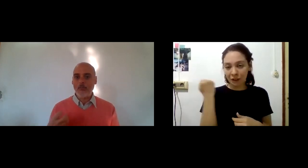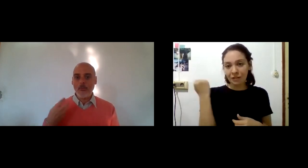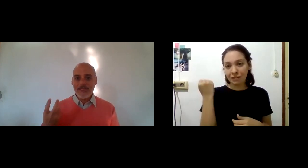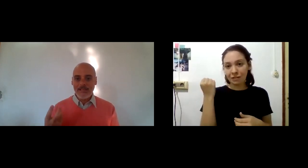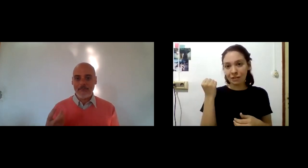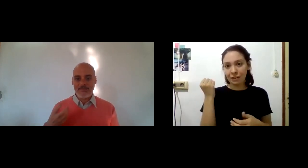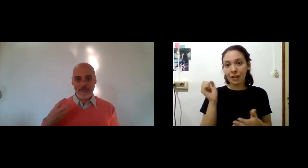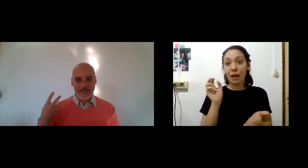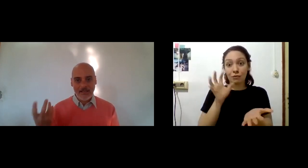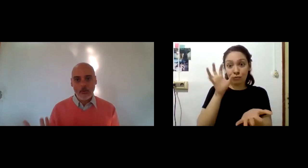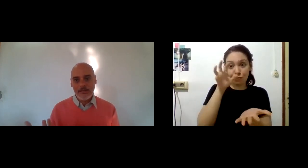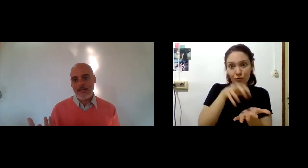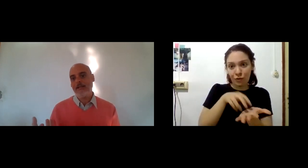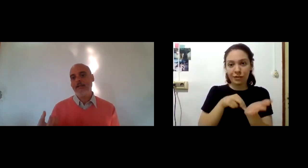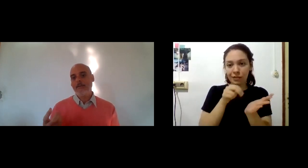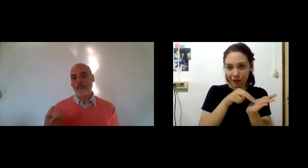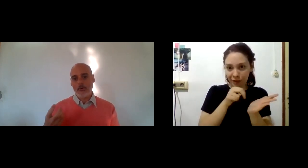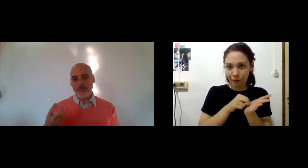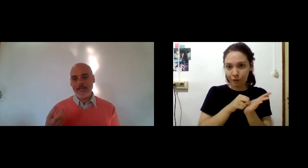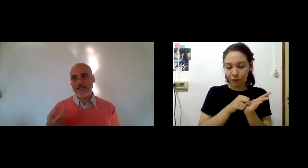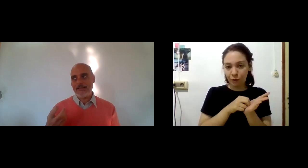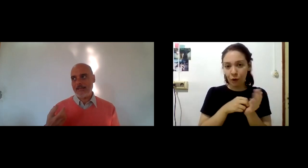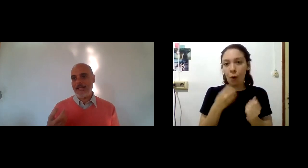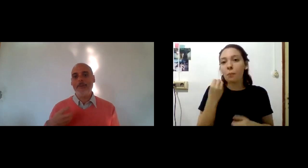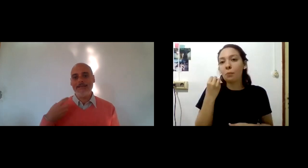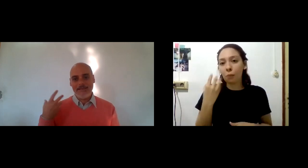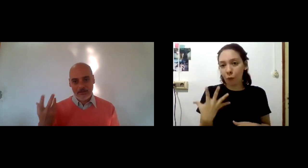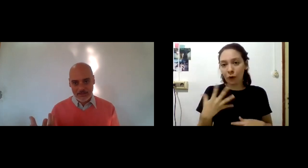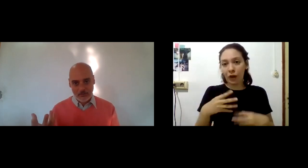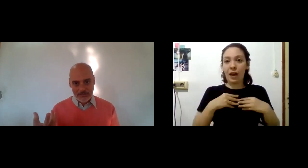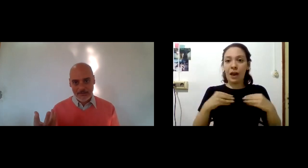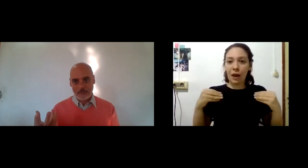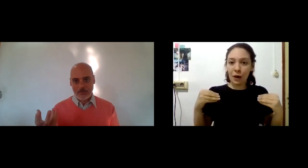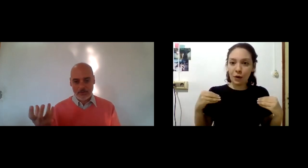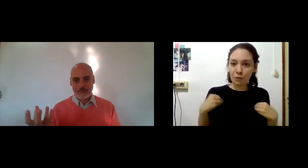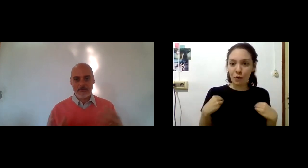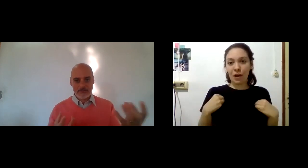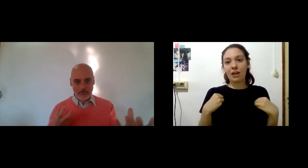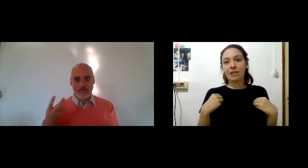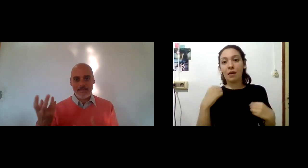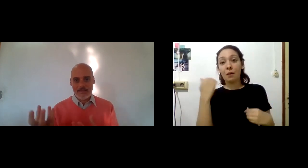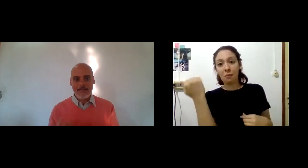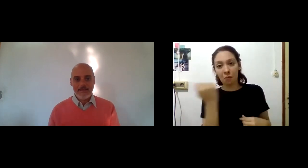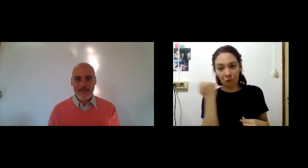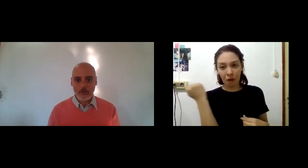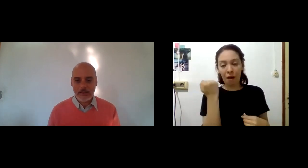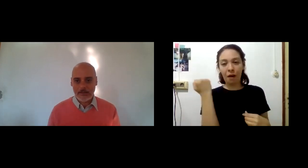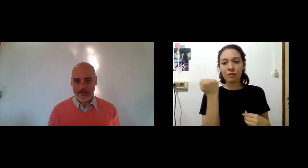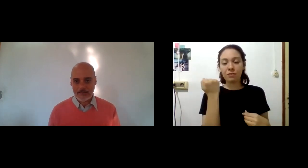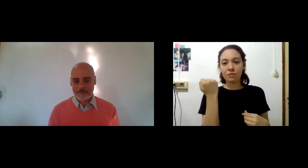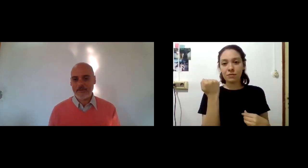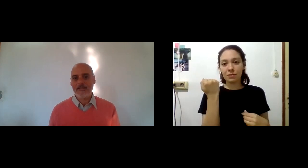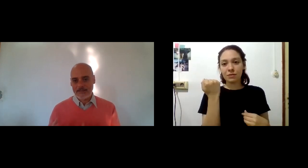manera promovía la visibilidad de la escuela, promovía el prestigio de la escuela, porque bueno, de alguna manera la